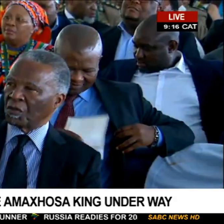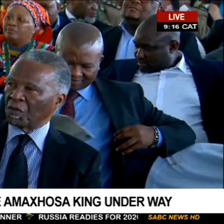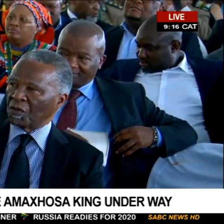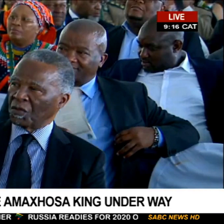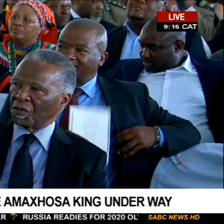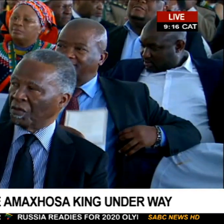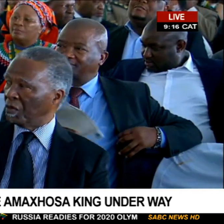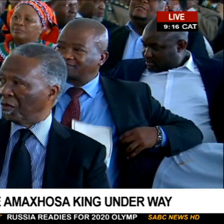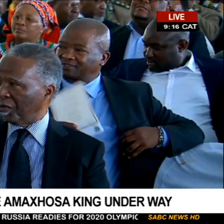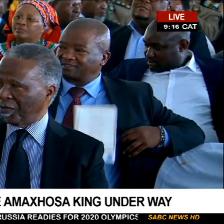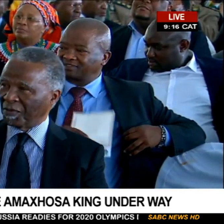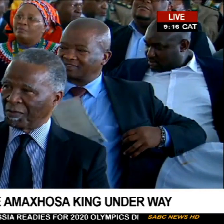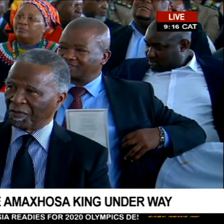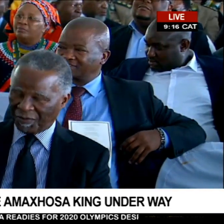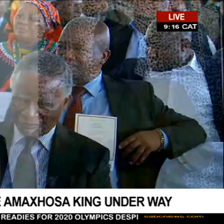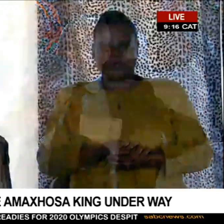Your Majesties,